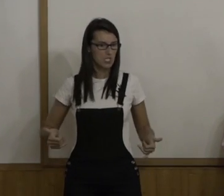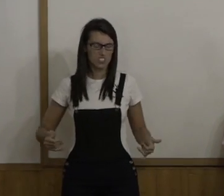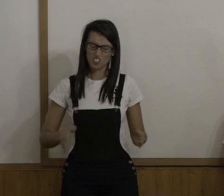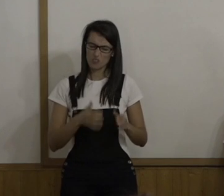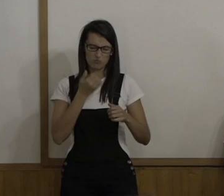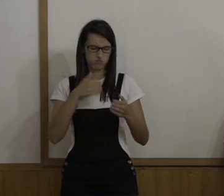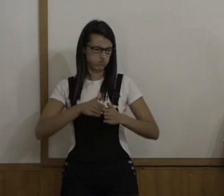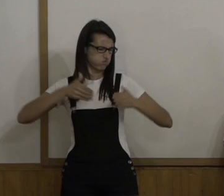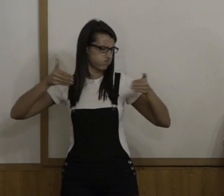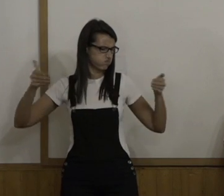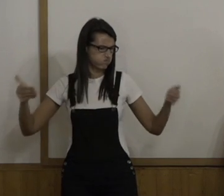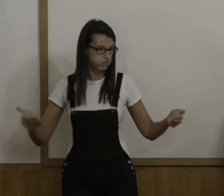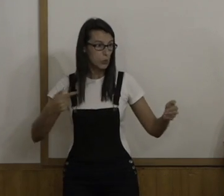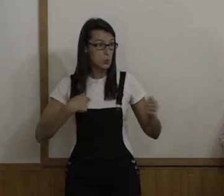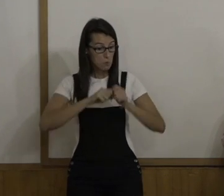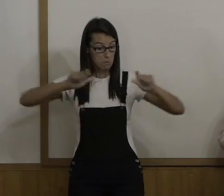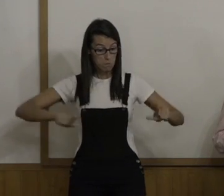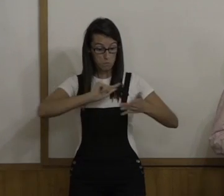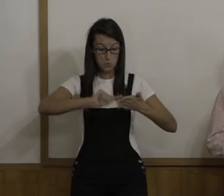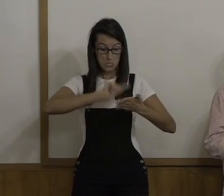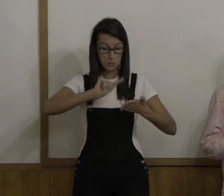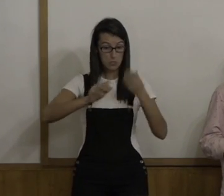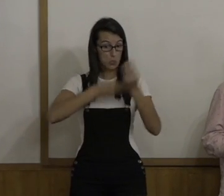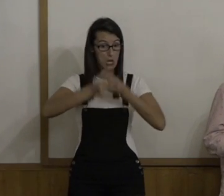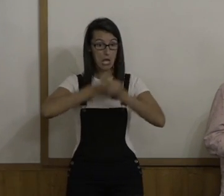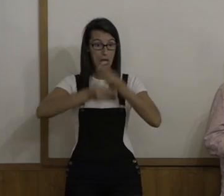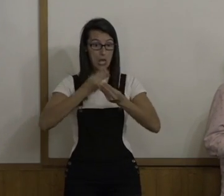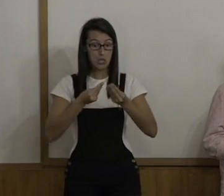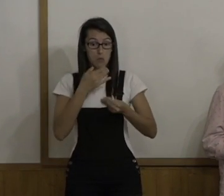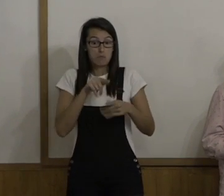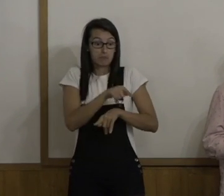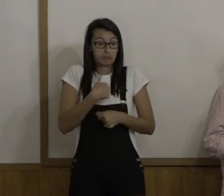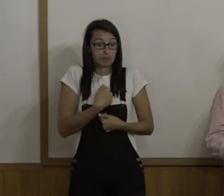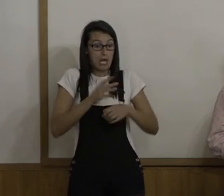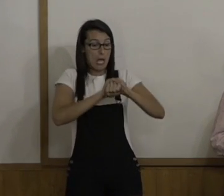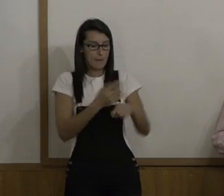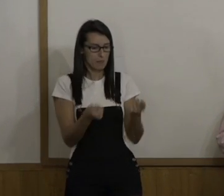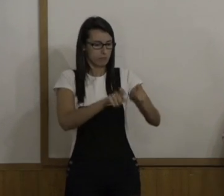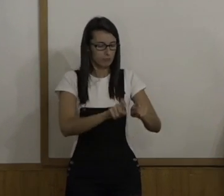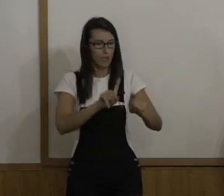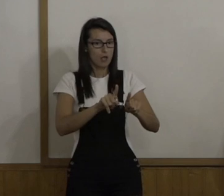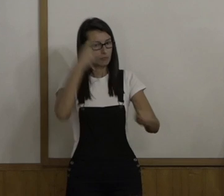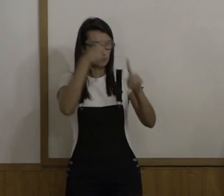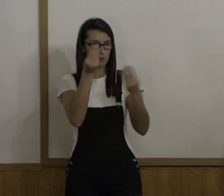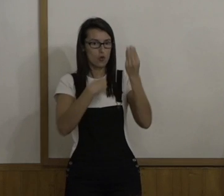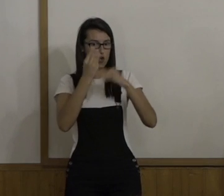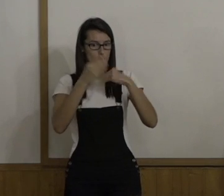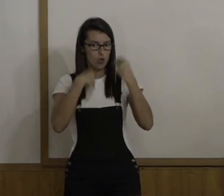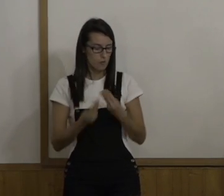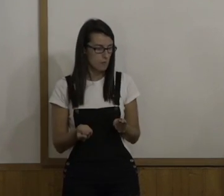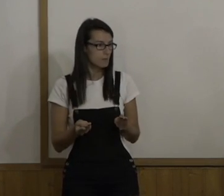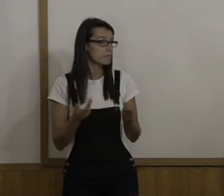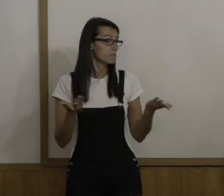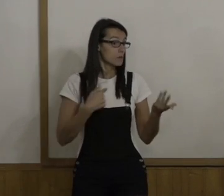aparatosa, y estaba yo en su despacho haciendo no sé qué, y estaba quedando con una amiga para comer. Y